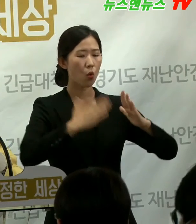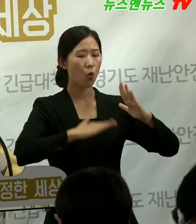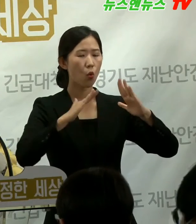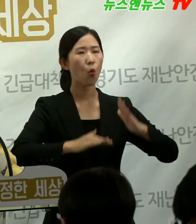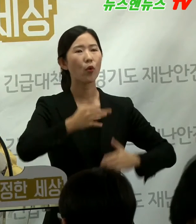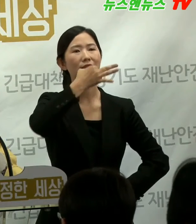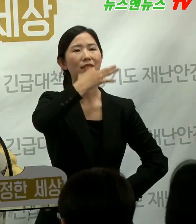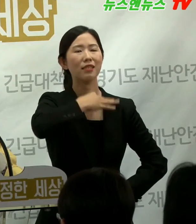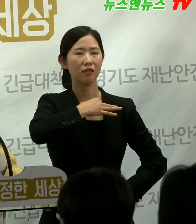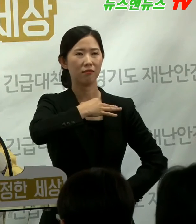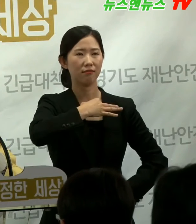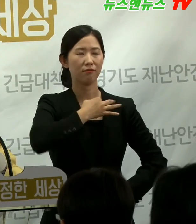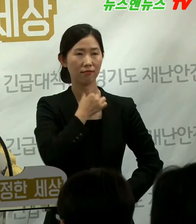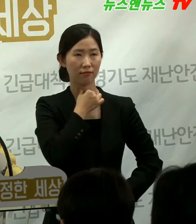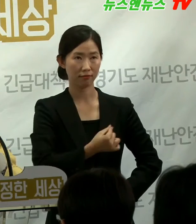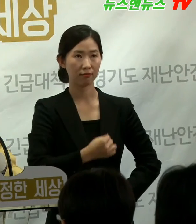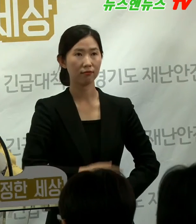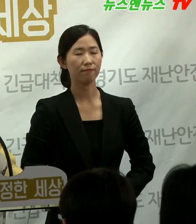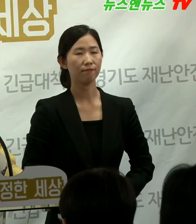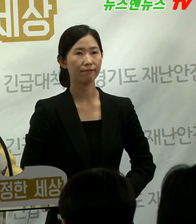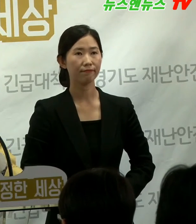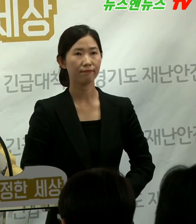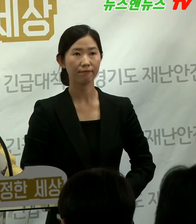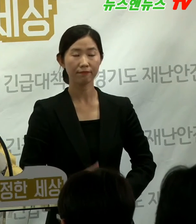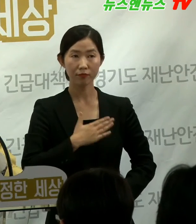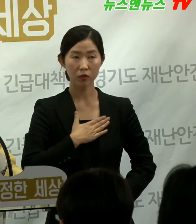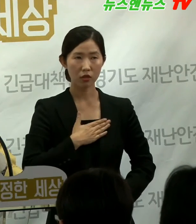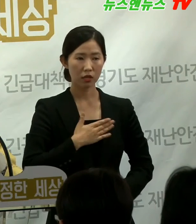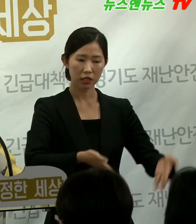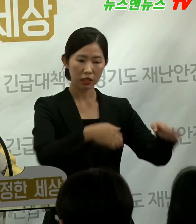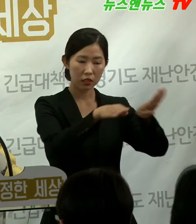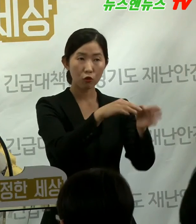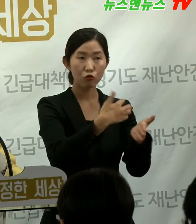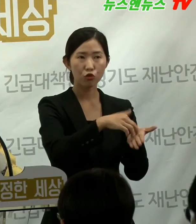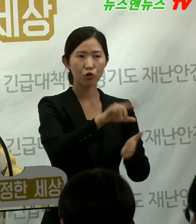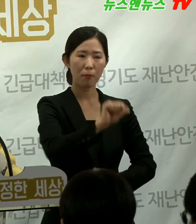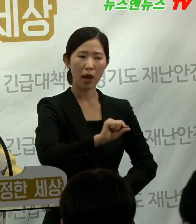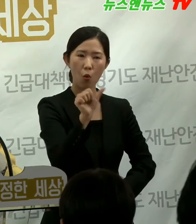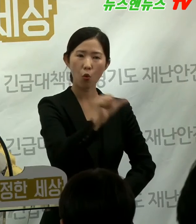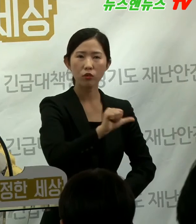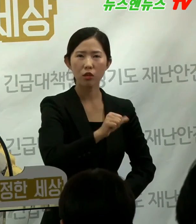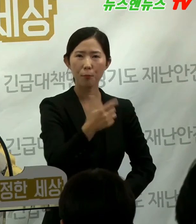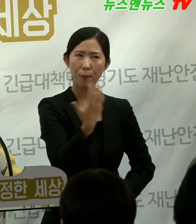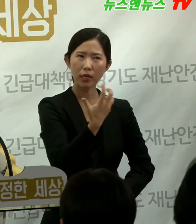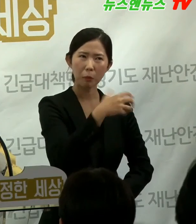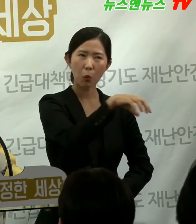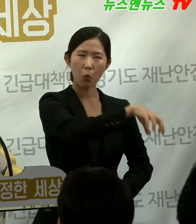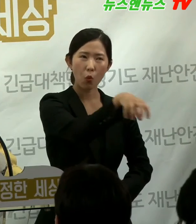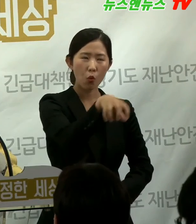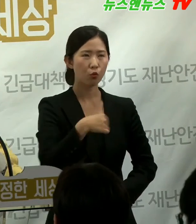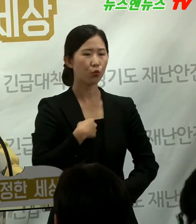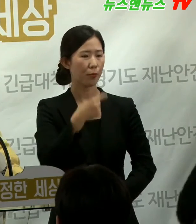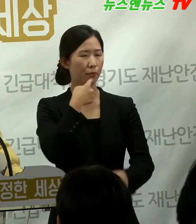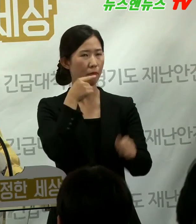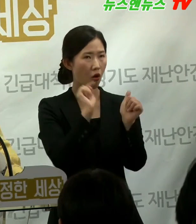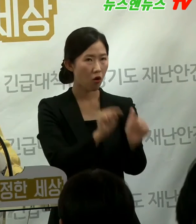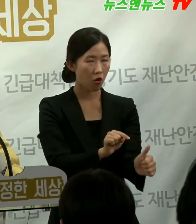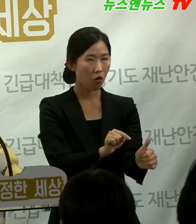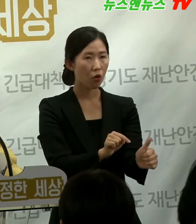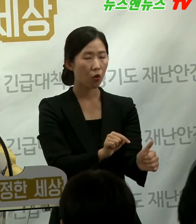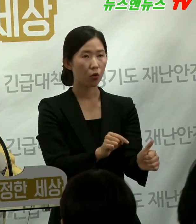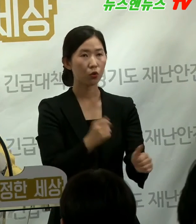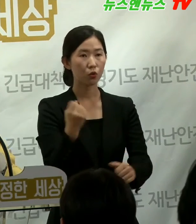것이죠. 그렇다면 우리가 15,080몇 군데를 이렇게 명령을 하고 저희 전